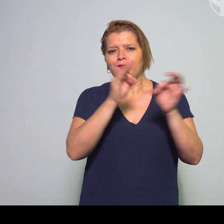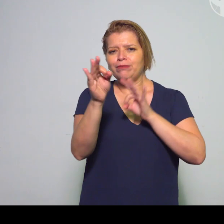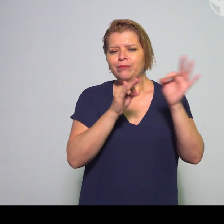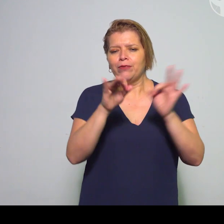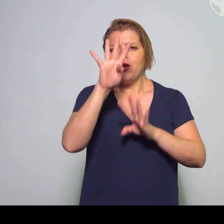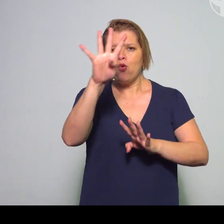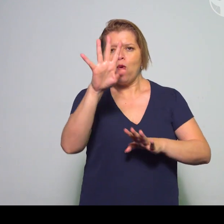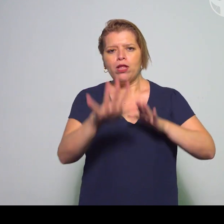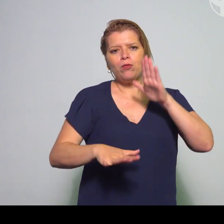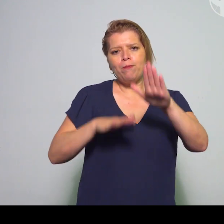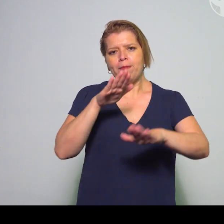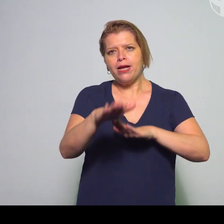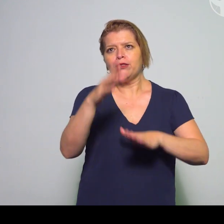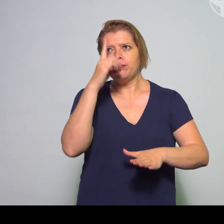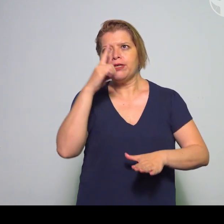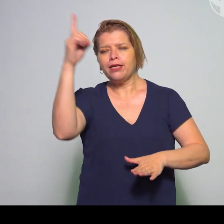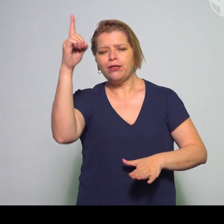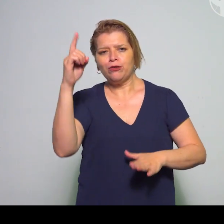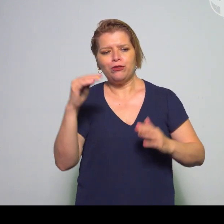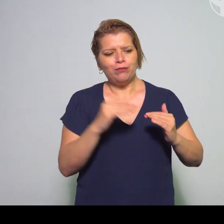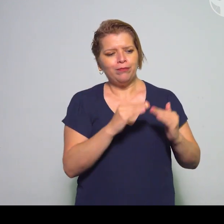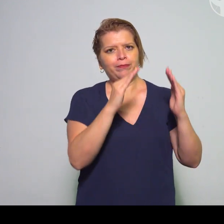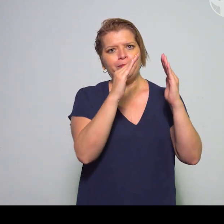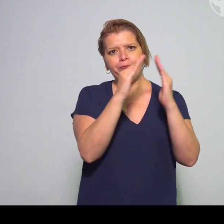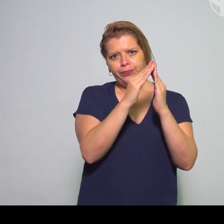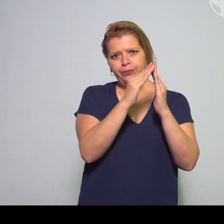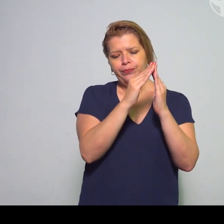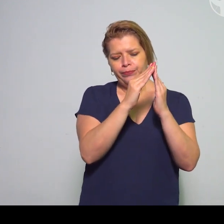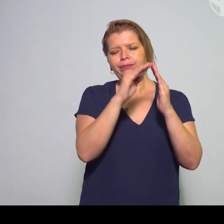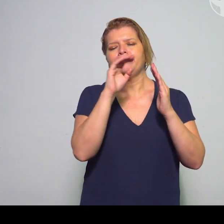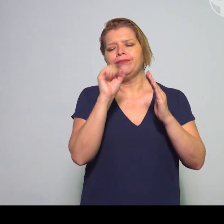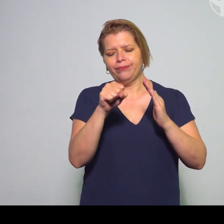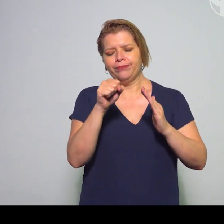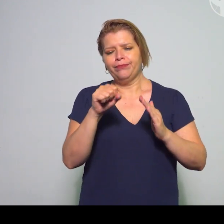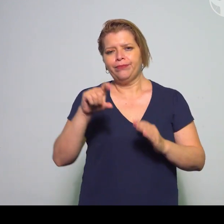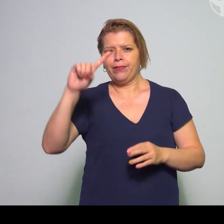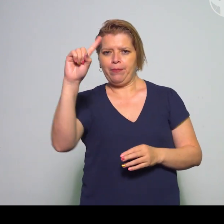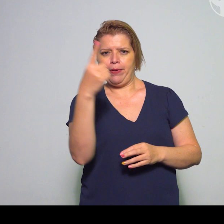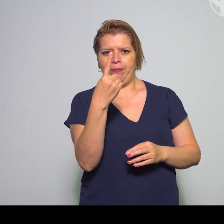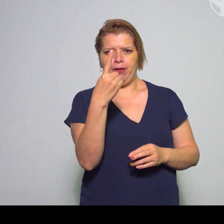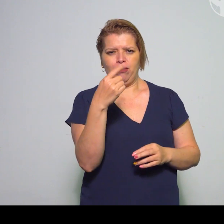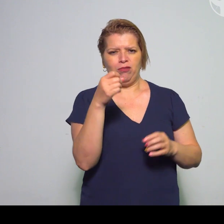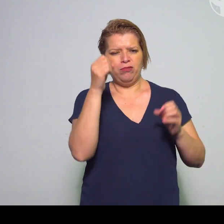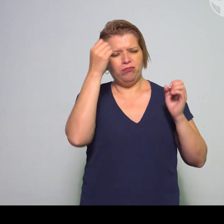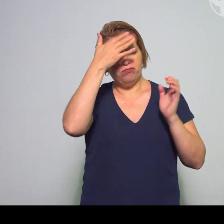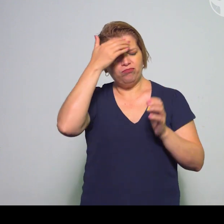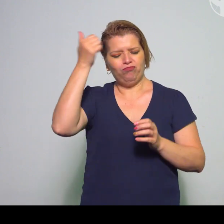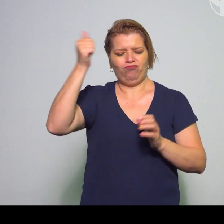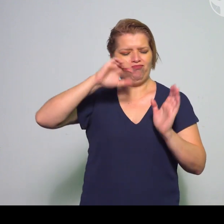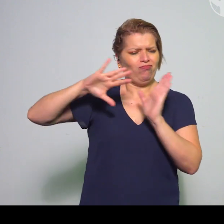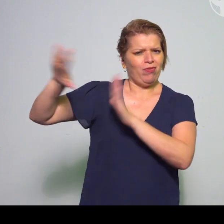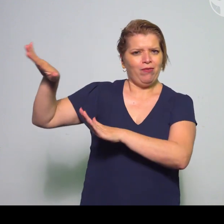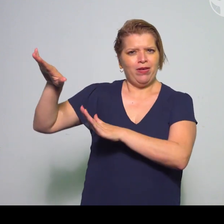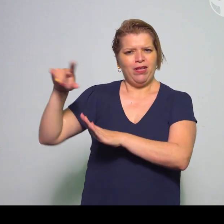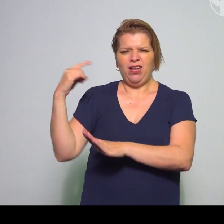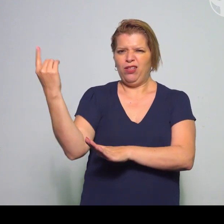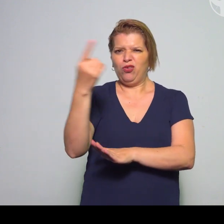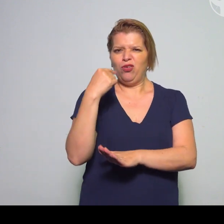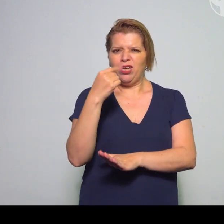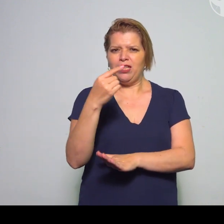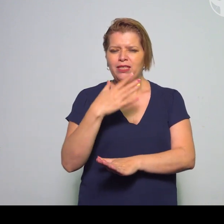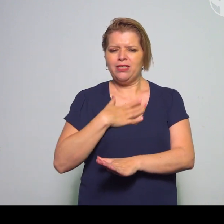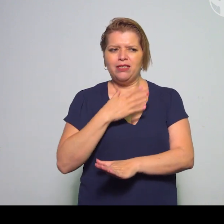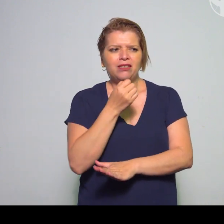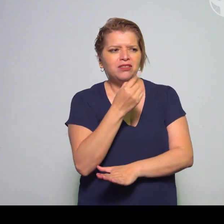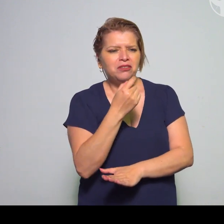4 pasos para que Dios repare lo que está roto. El primero fue, renuncio a las etiquetas que dicen que ya no sirve. Y el